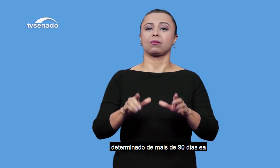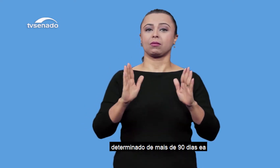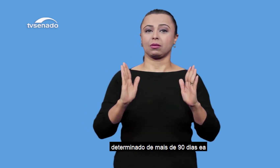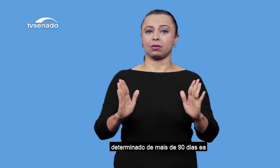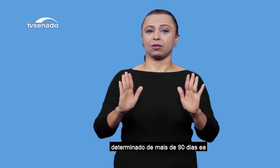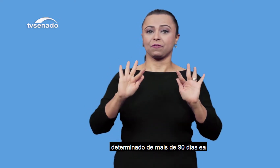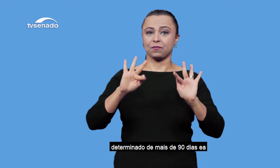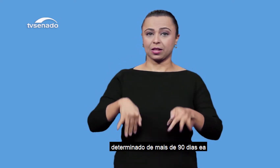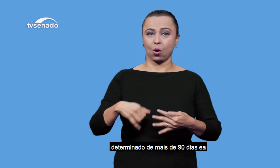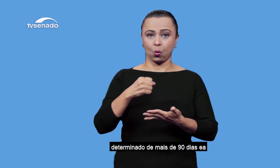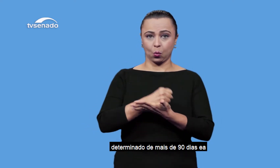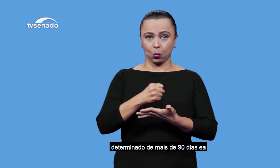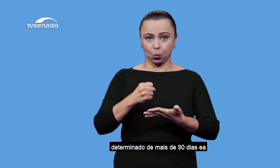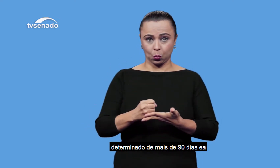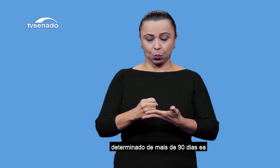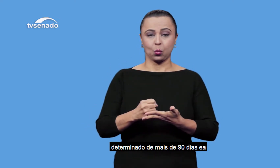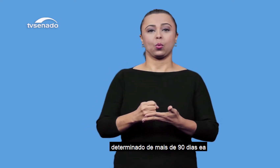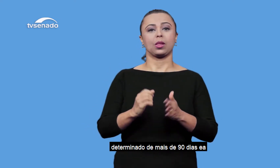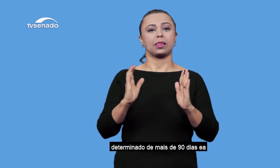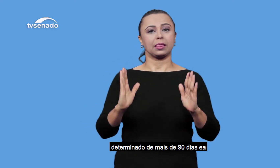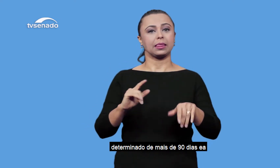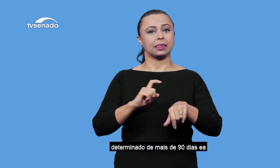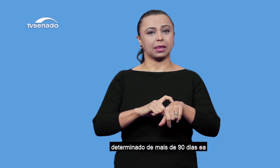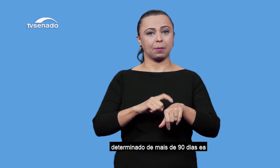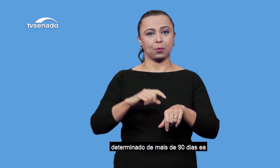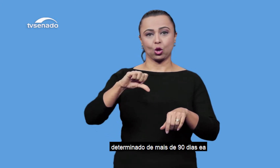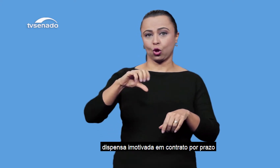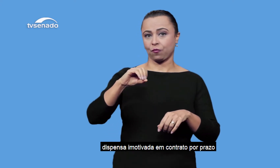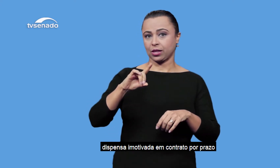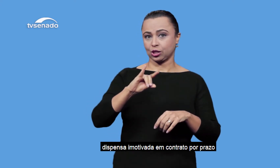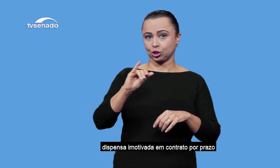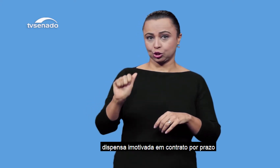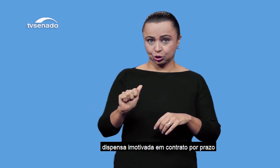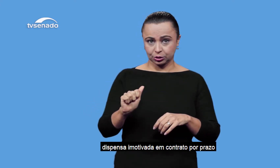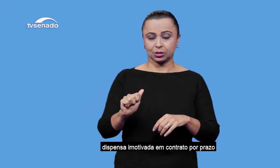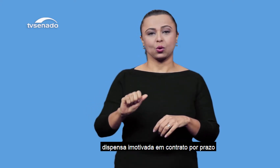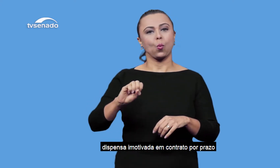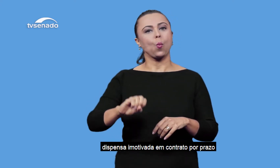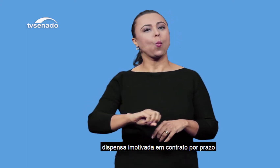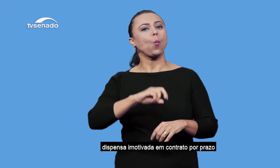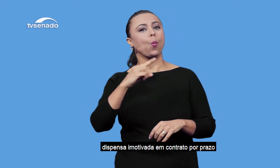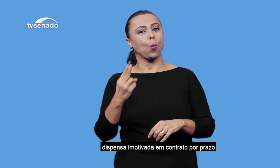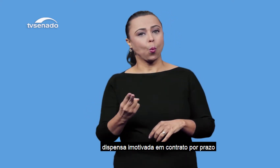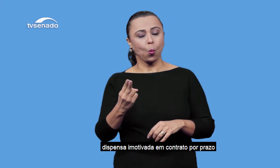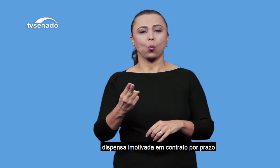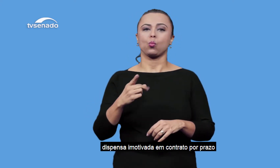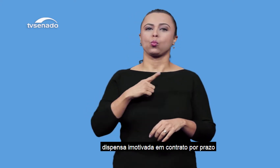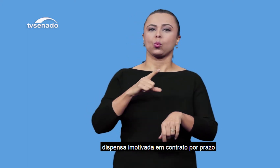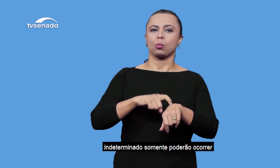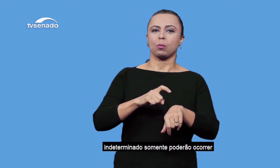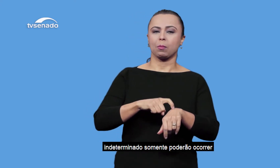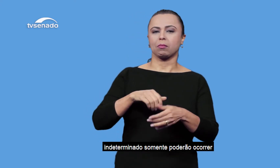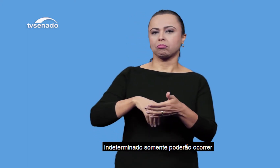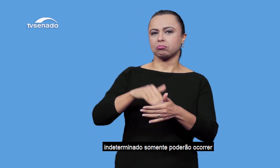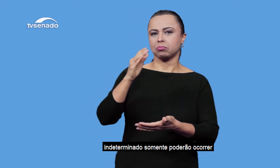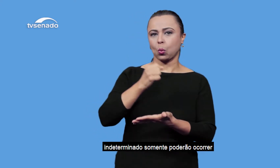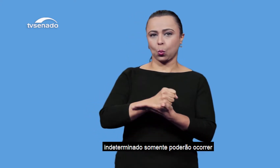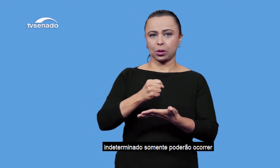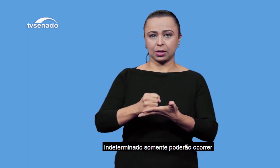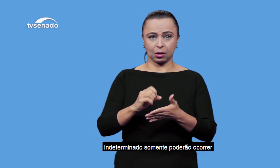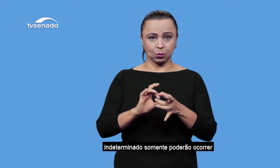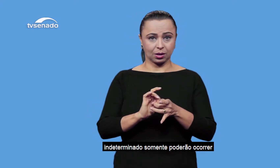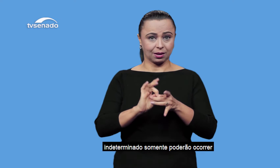determinado de mais de 90 dias ea dispensa imotivada em contrato por prazo indeterminado